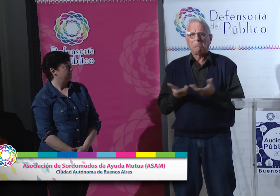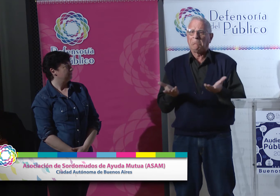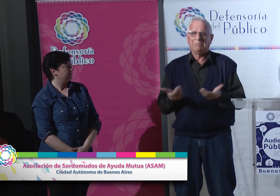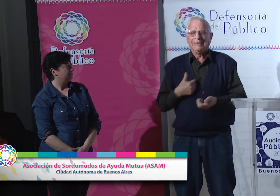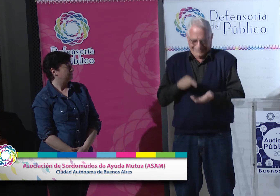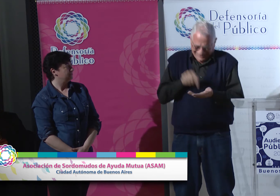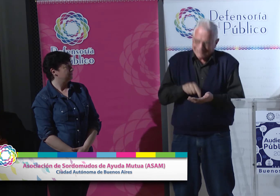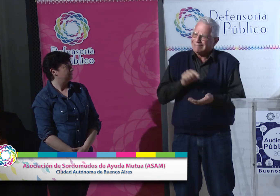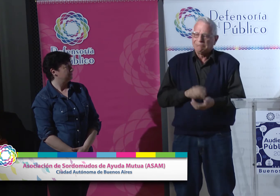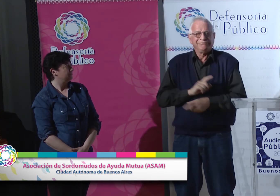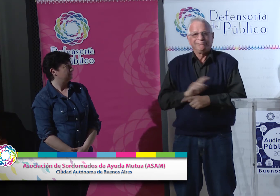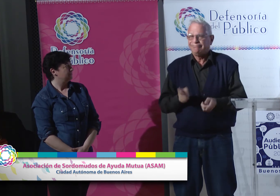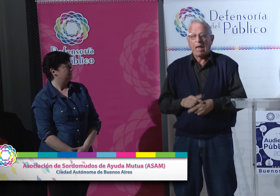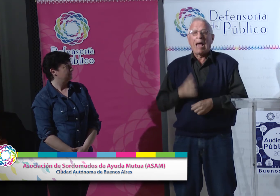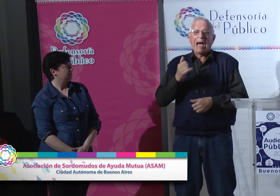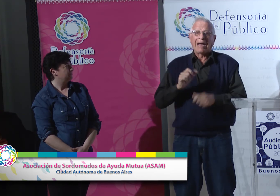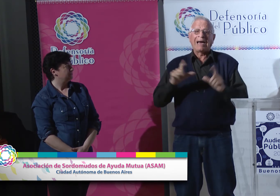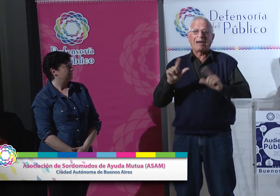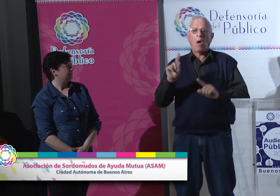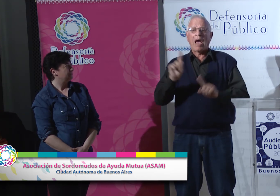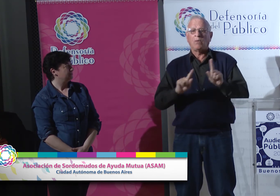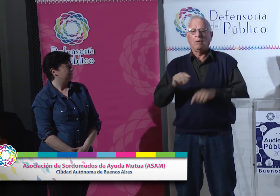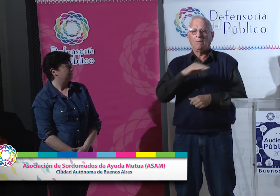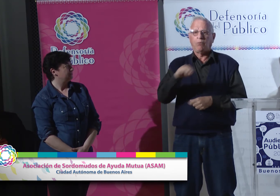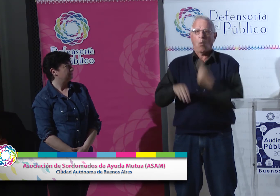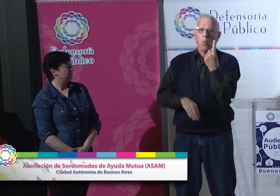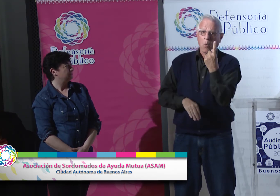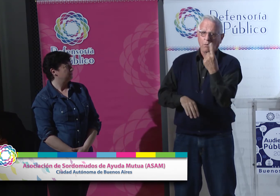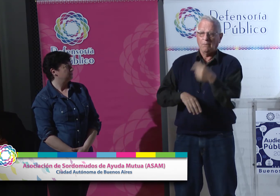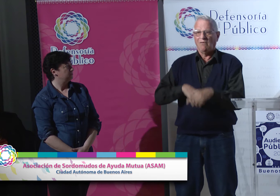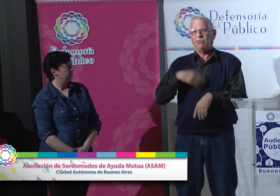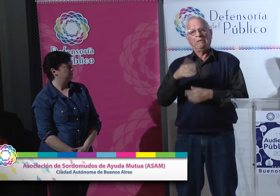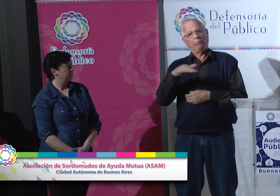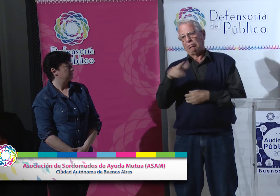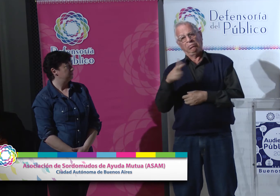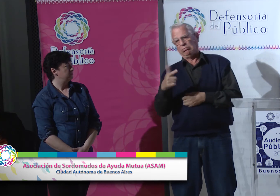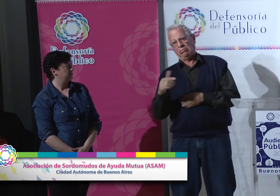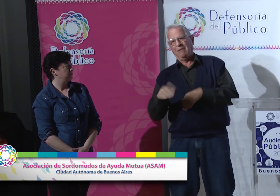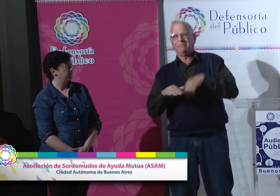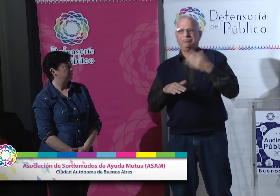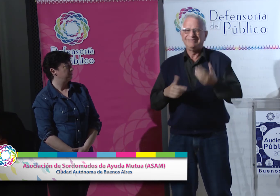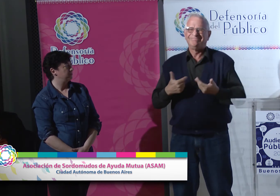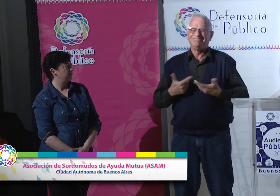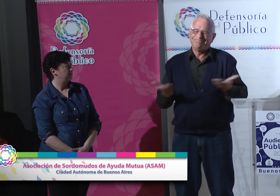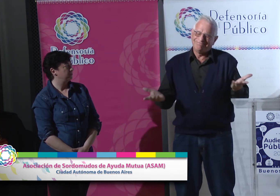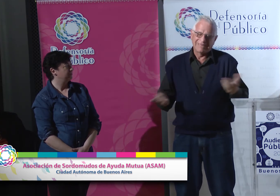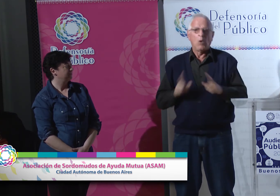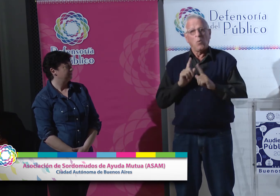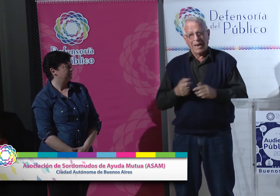estilos pero ahora ya no cambio de canal y en algunos tiene por ejemplo en un canal tiene en otro no algunos tienen